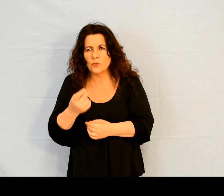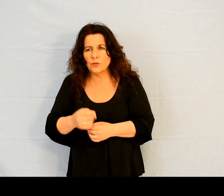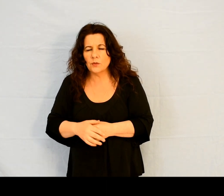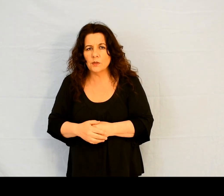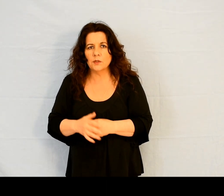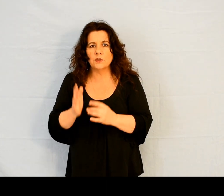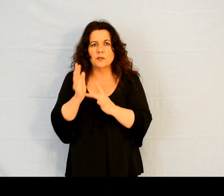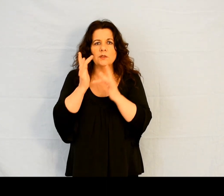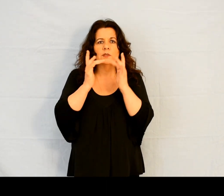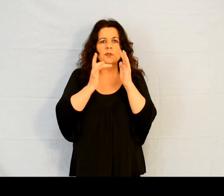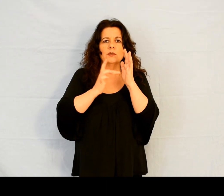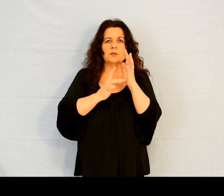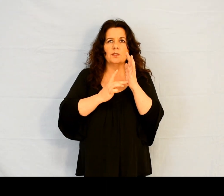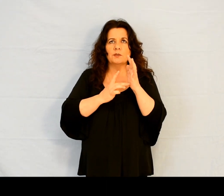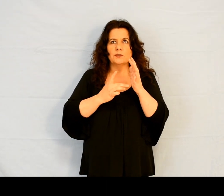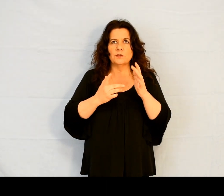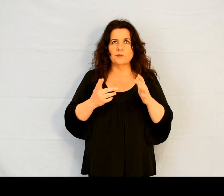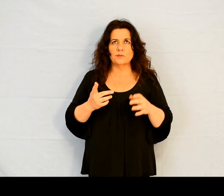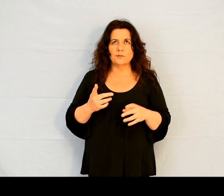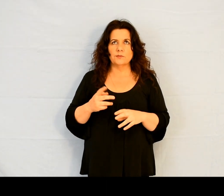Jésus ne lui fit aucune réponse.